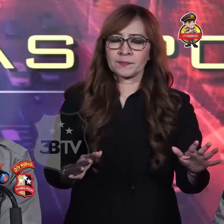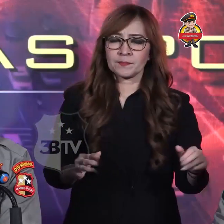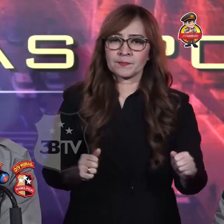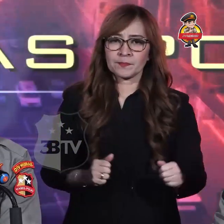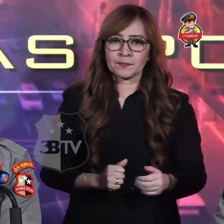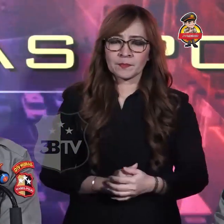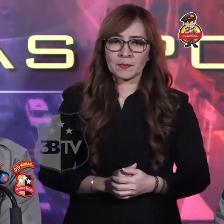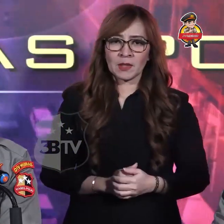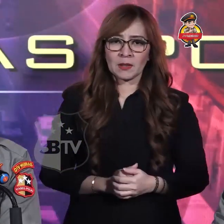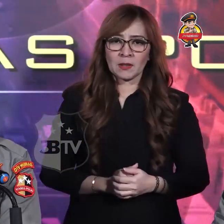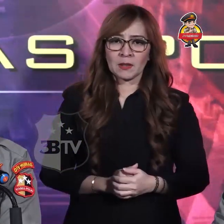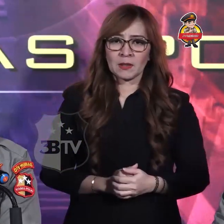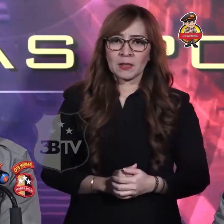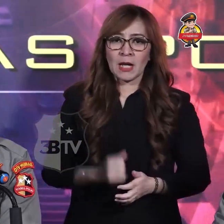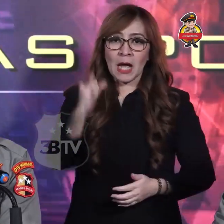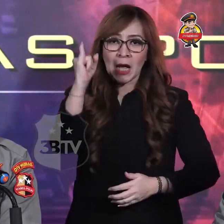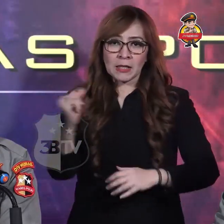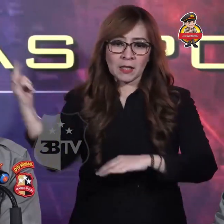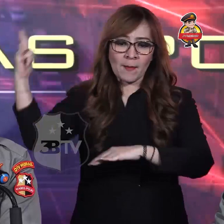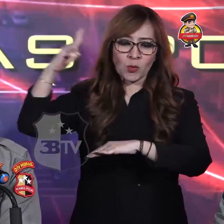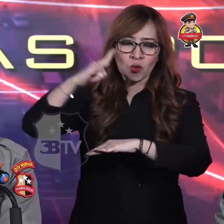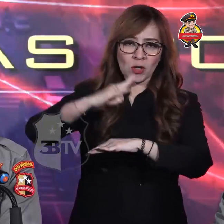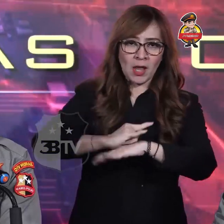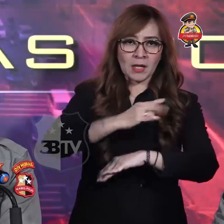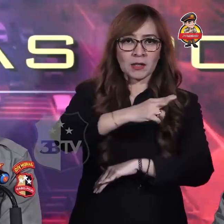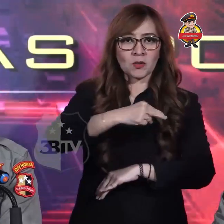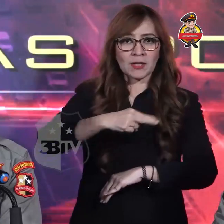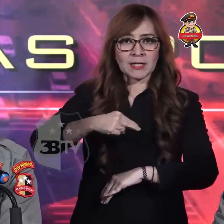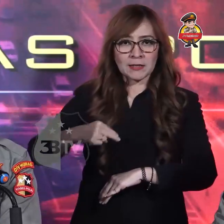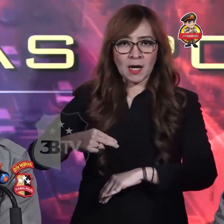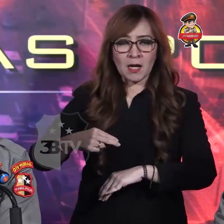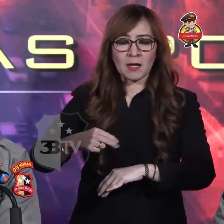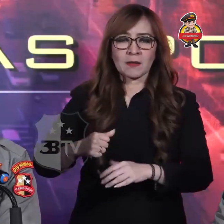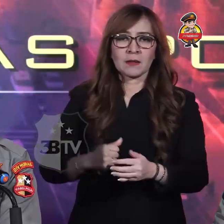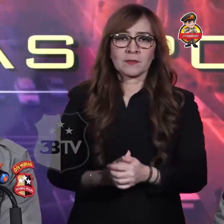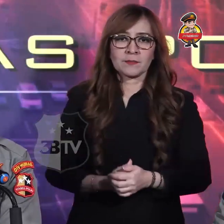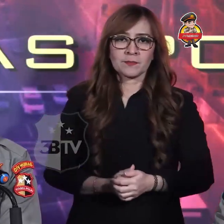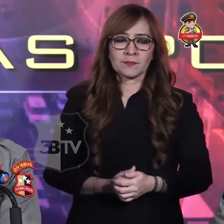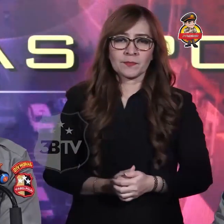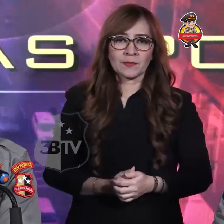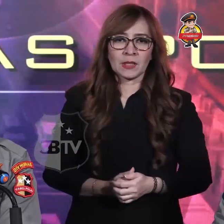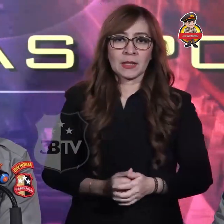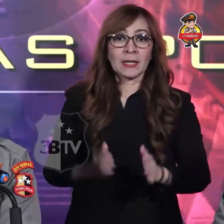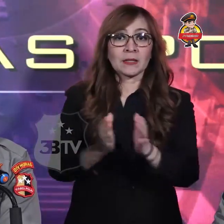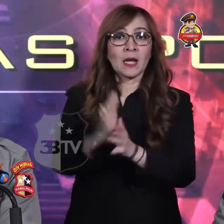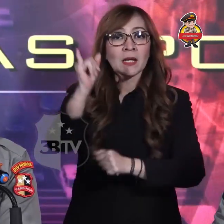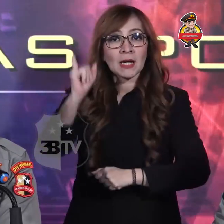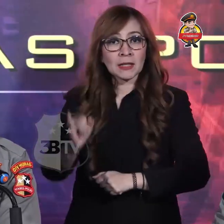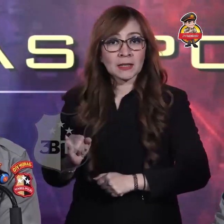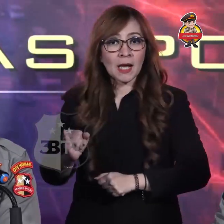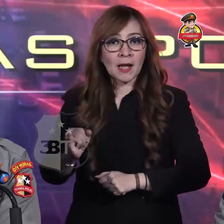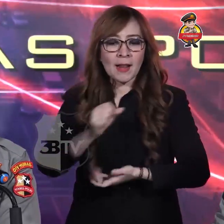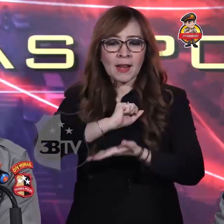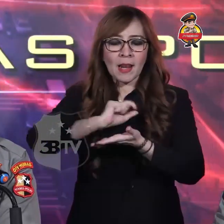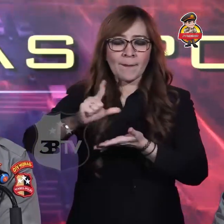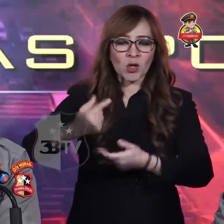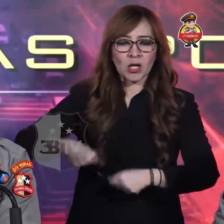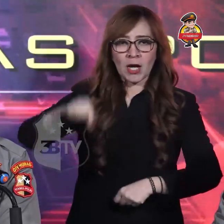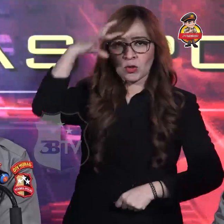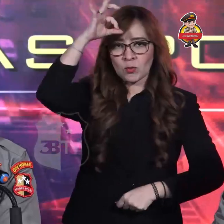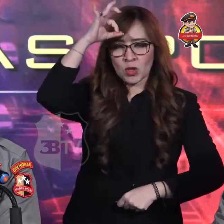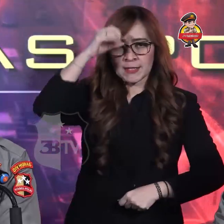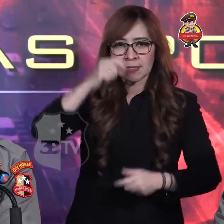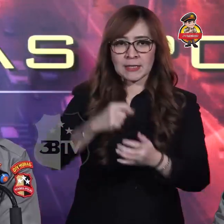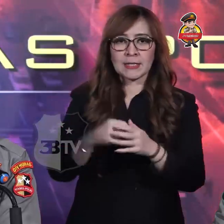dari Qatar ke Indonesia. Nah, atas laporan tersebut dia membuat laporan ke Polresta